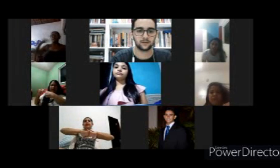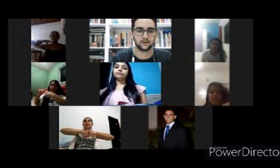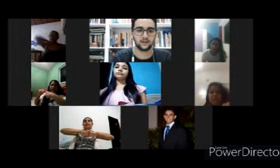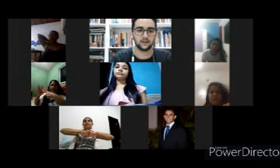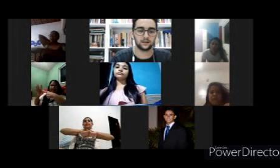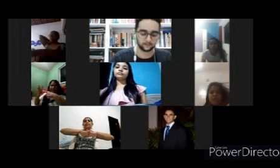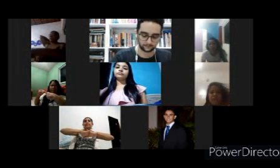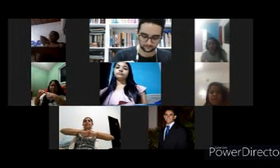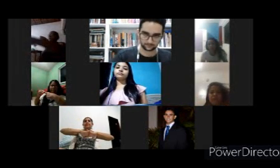Caneta.